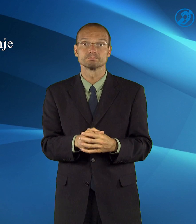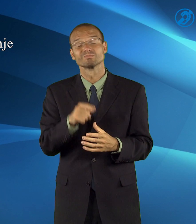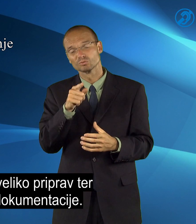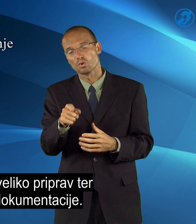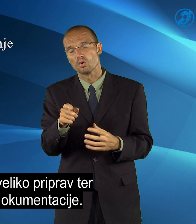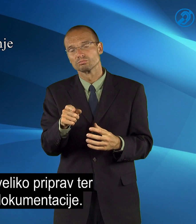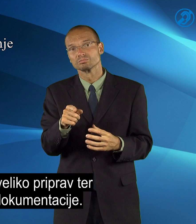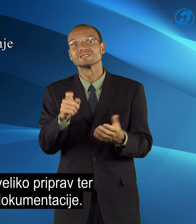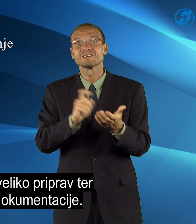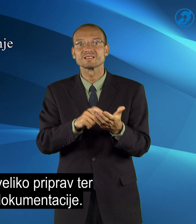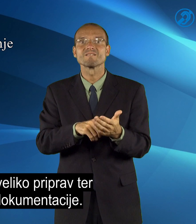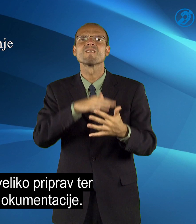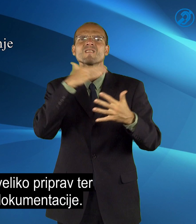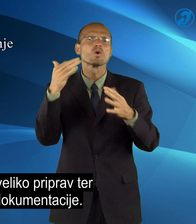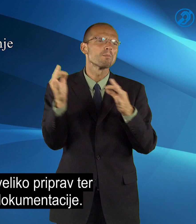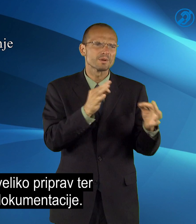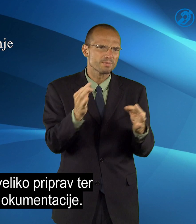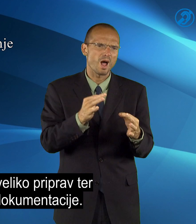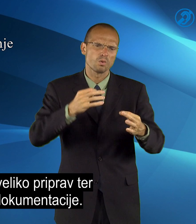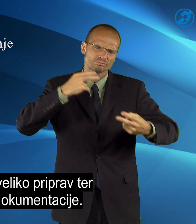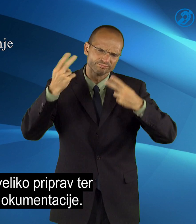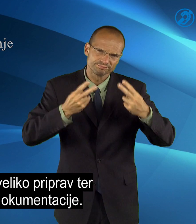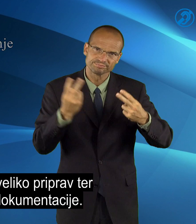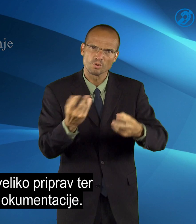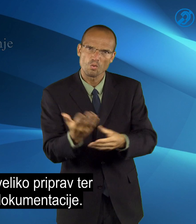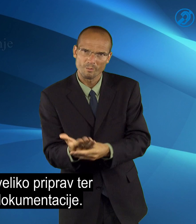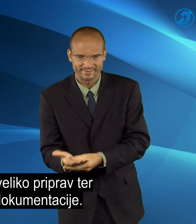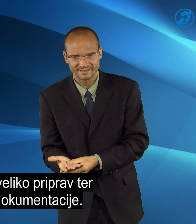To pa zahteva veliko priprav ter preučevanja dokumentacije.